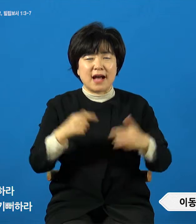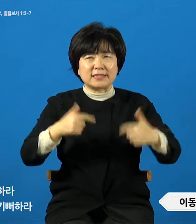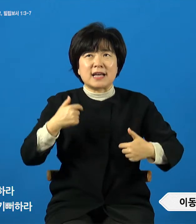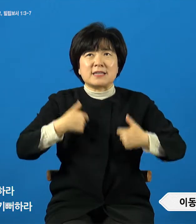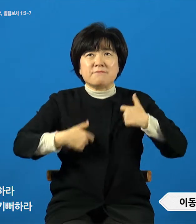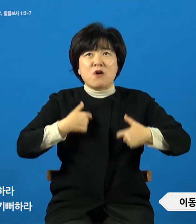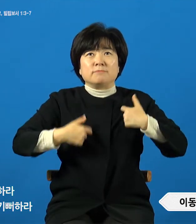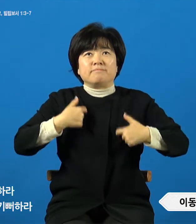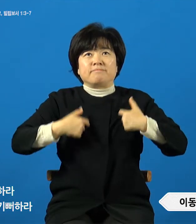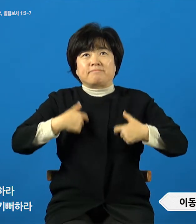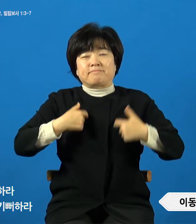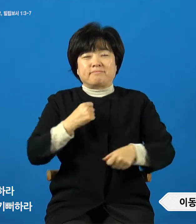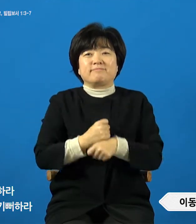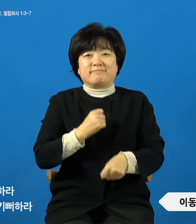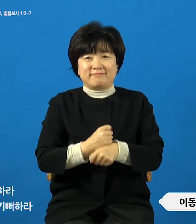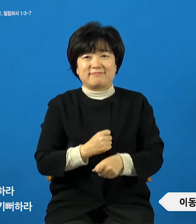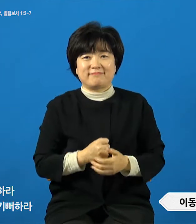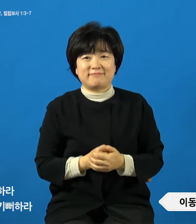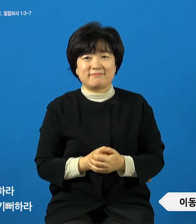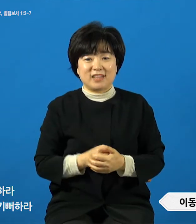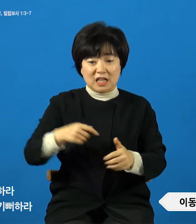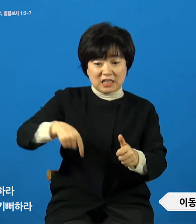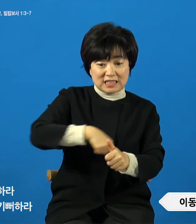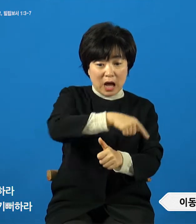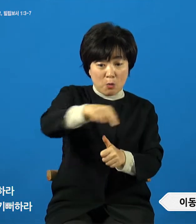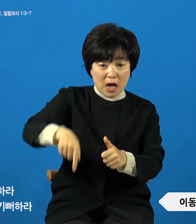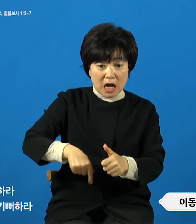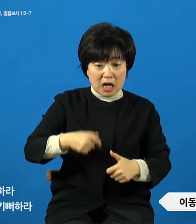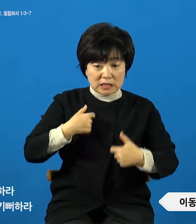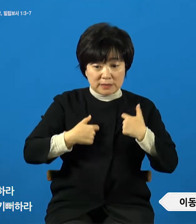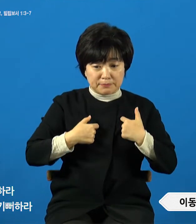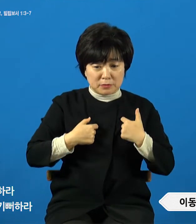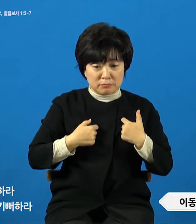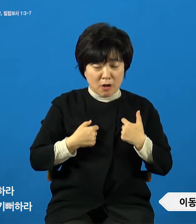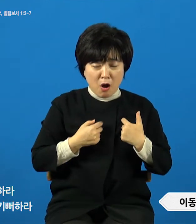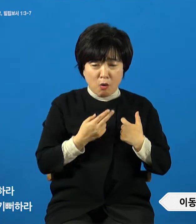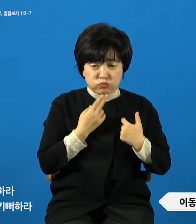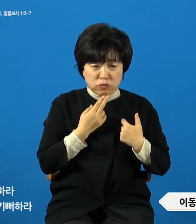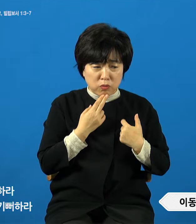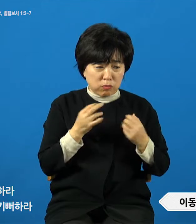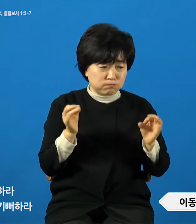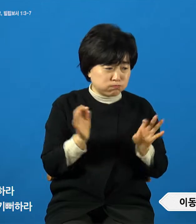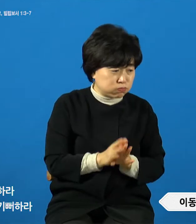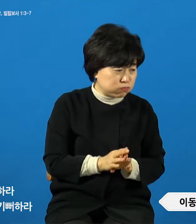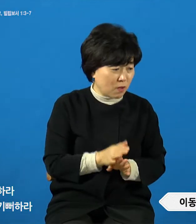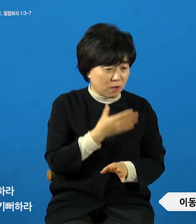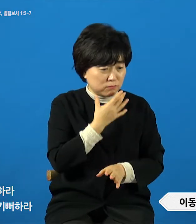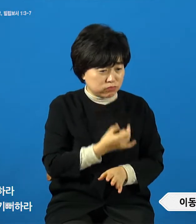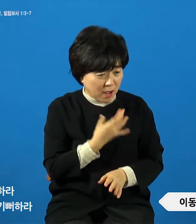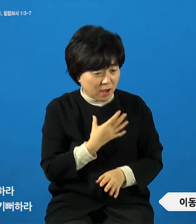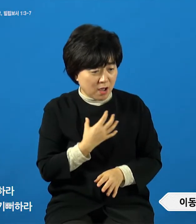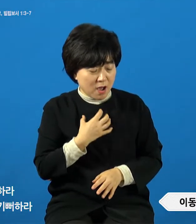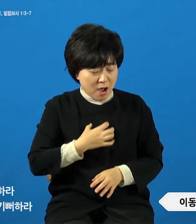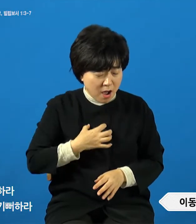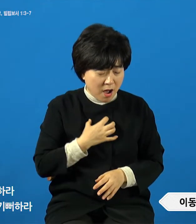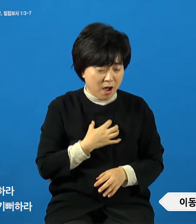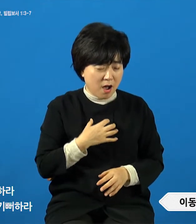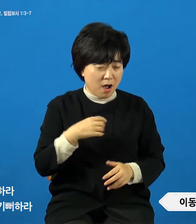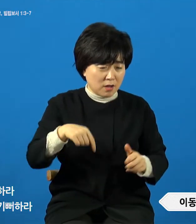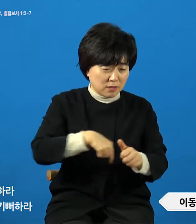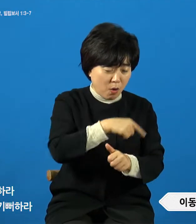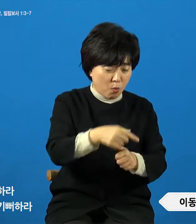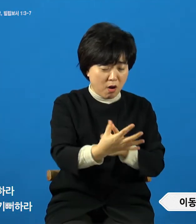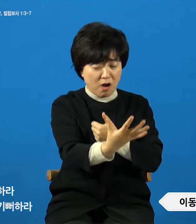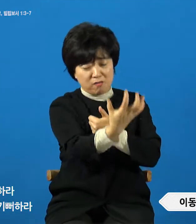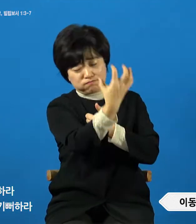네. 자, 상황은 내 기쁨을 빼앗아가고 있지만, 상황은 나를 위축하고 있지만, 상황은 나를 좌절하게